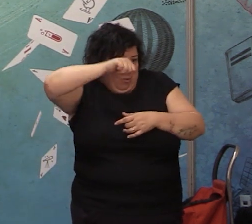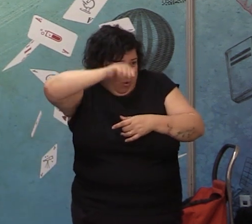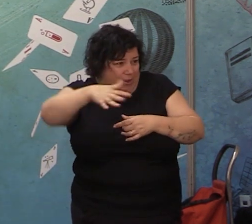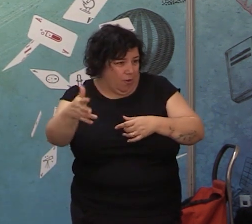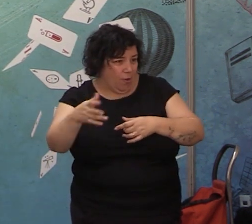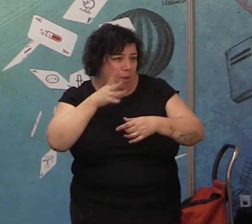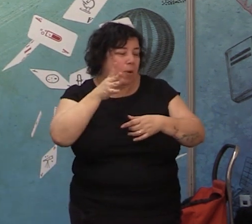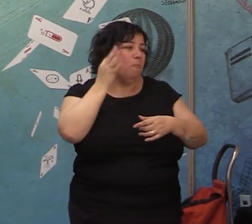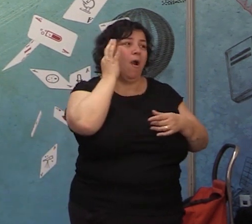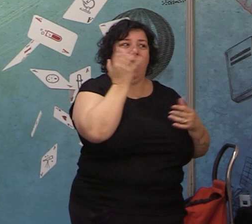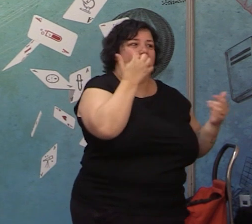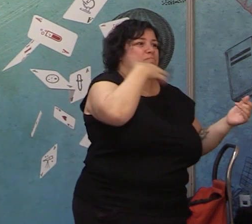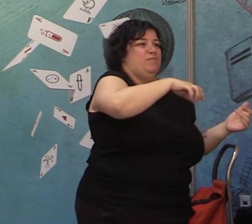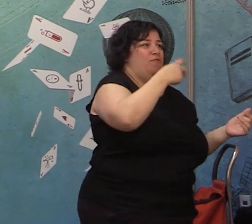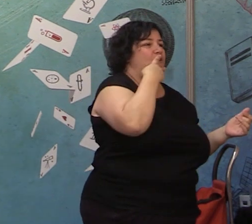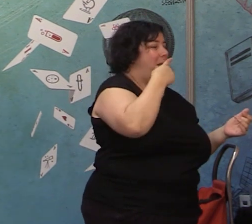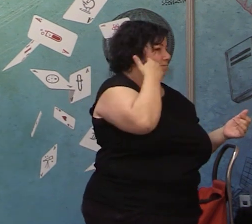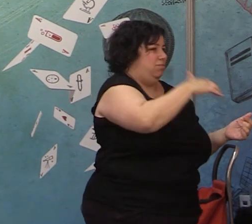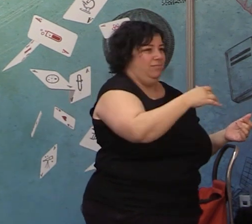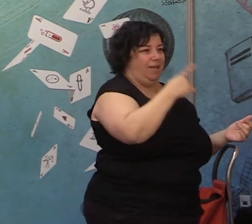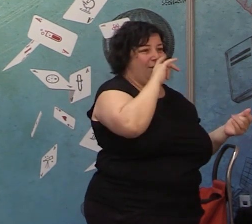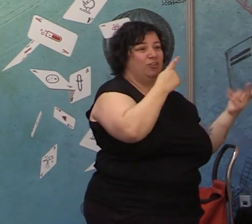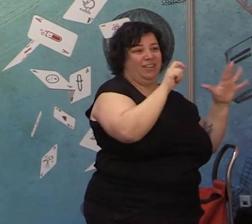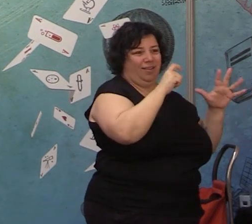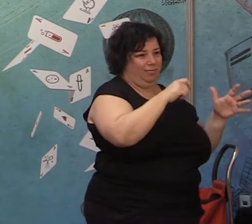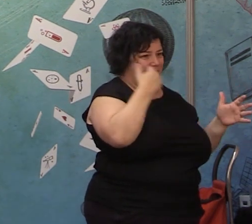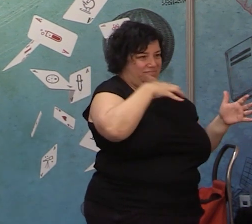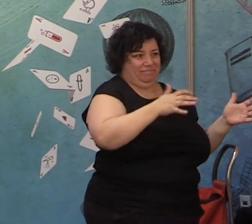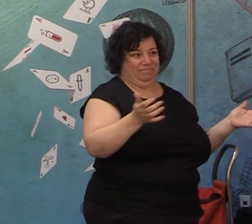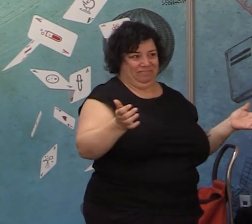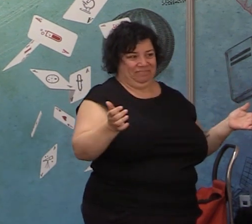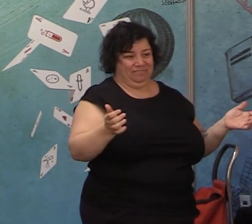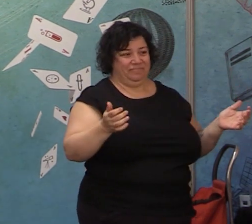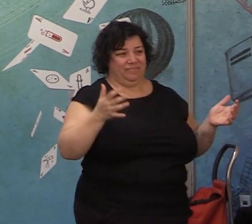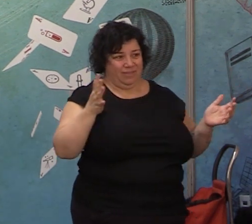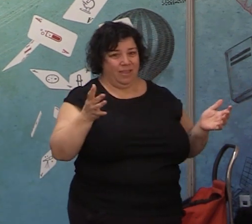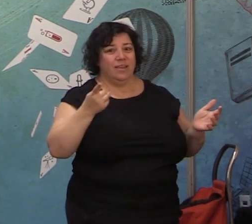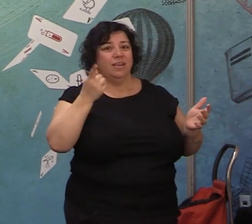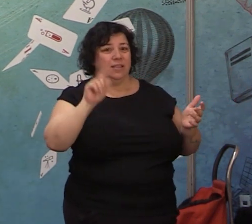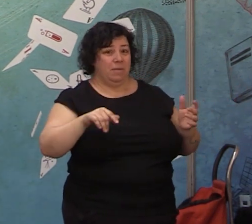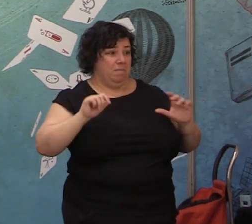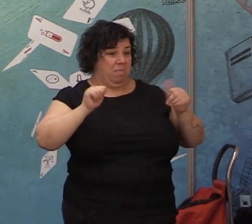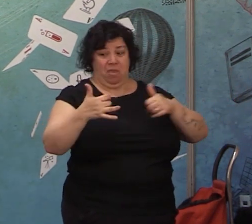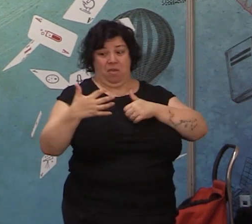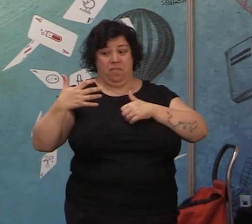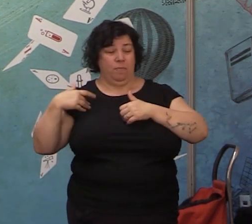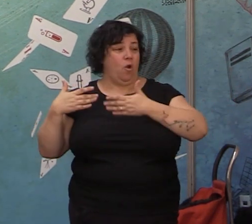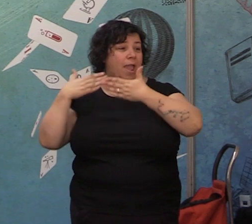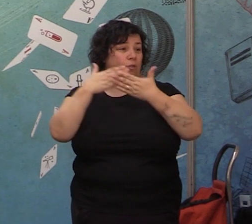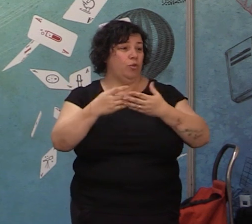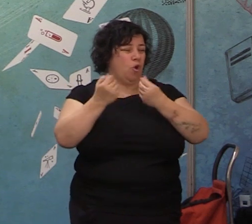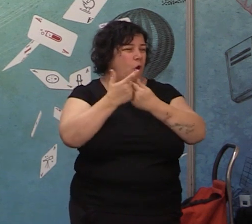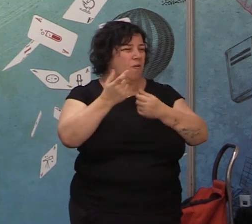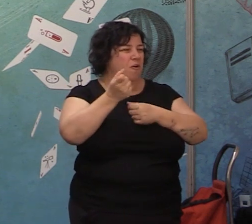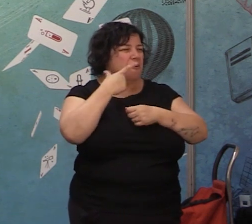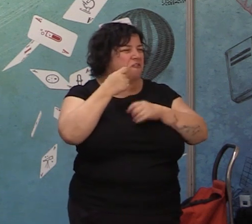fumaba, ninguna rara mujer fumaba en los años 60, ¿no? Y cuando se han empezado a hacer estudios con